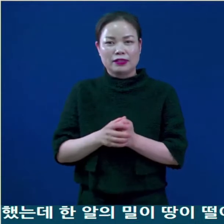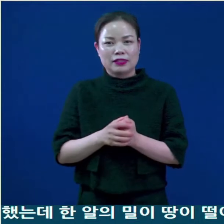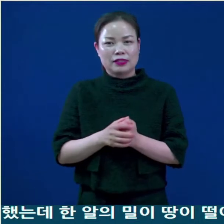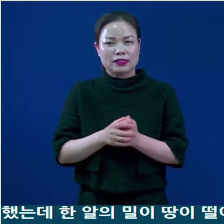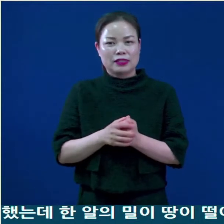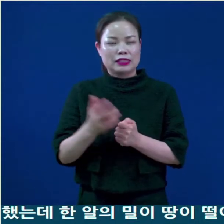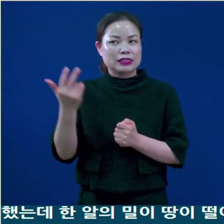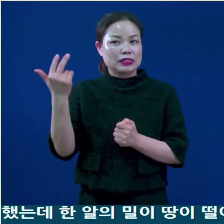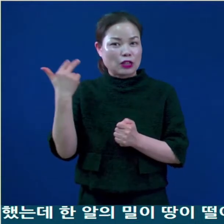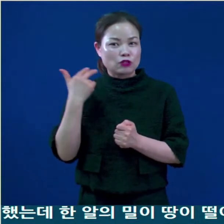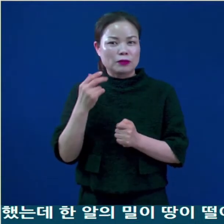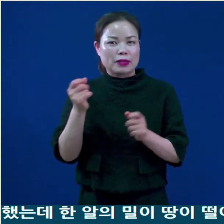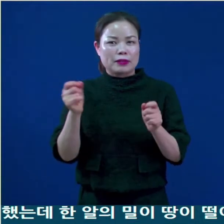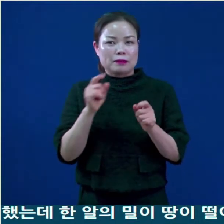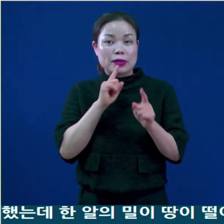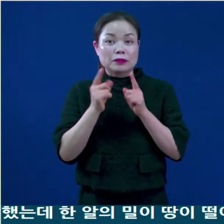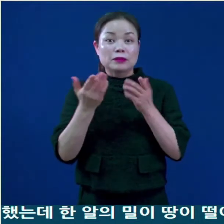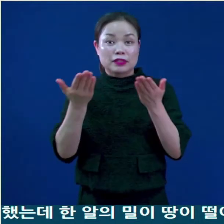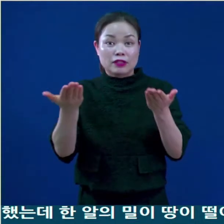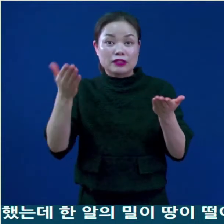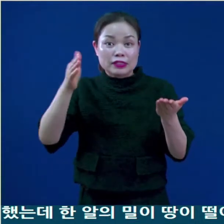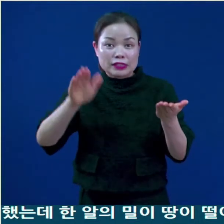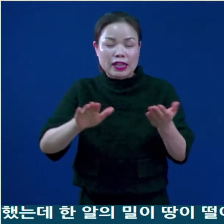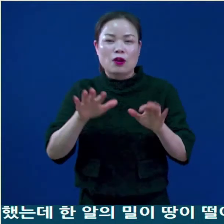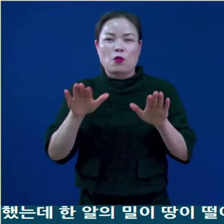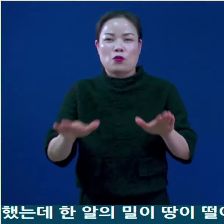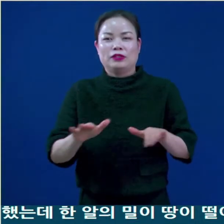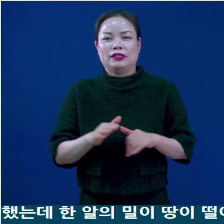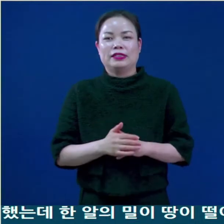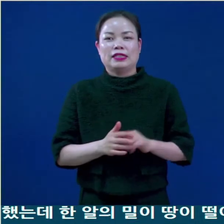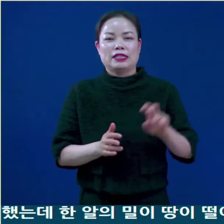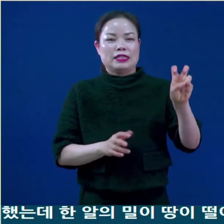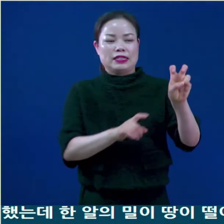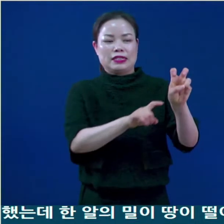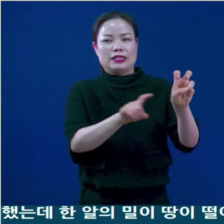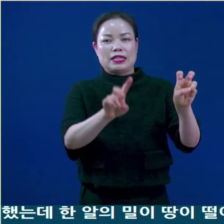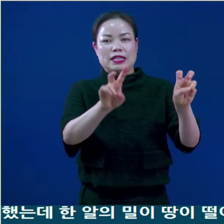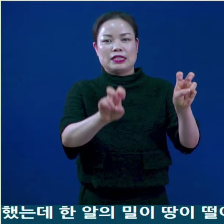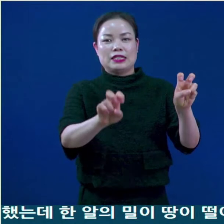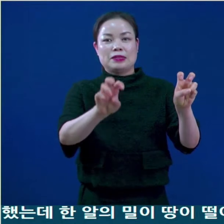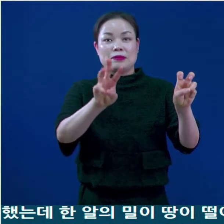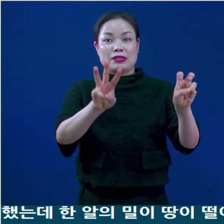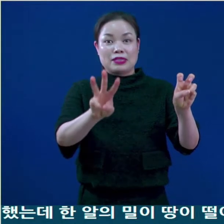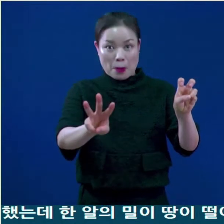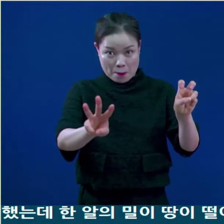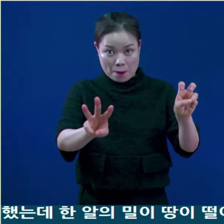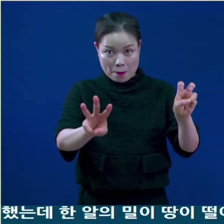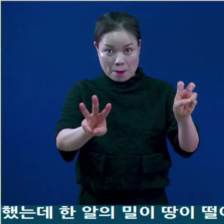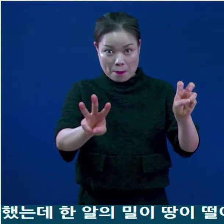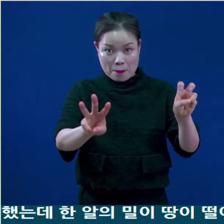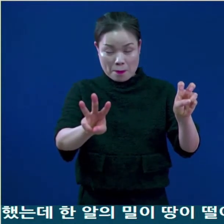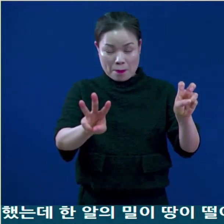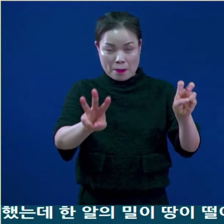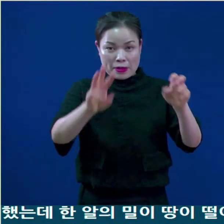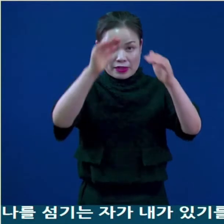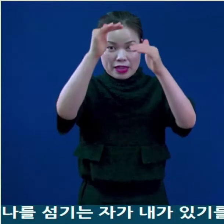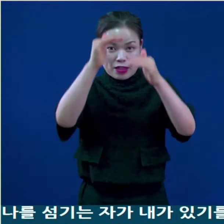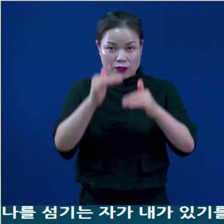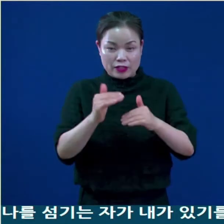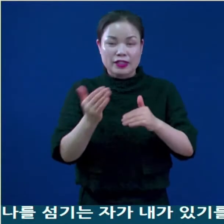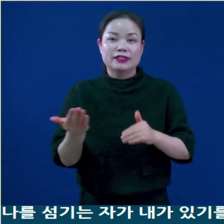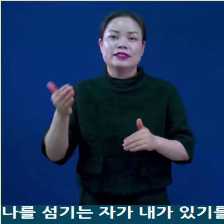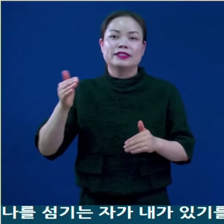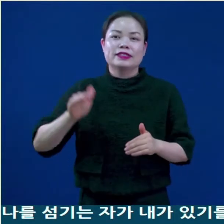석절만 지난주에 다루었습니다. 그러면서 오늘 20절서부터 23절까지를 다룰